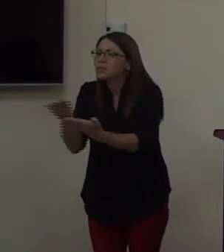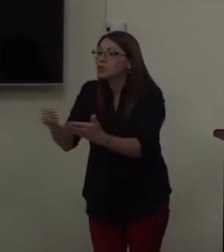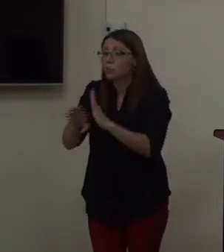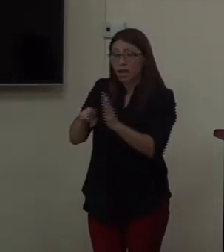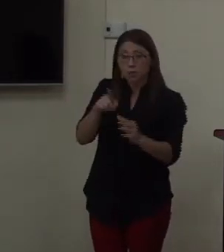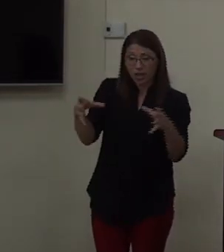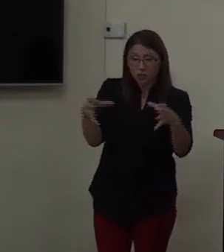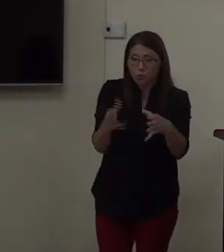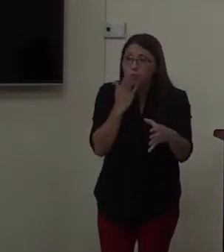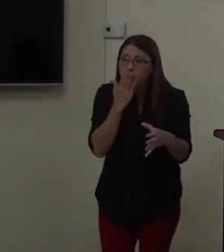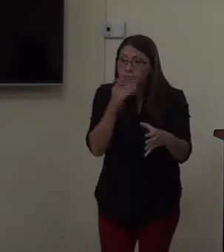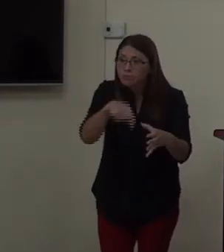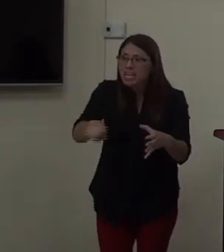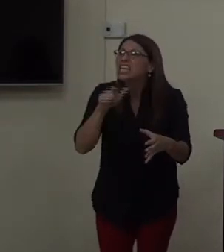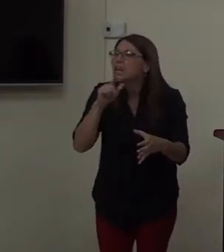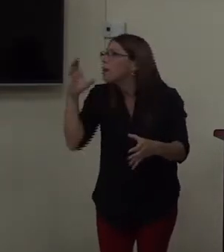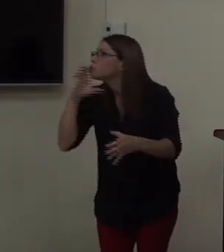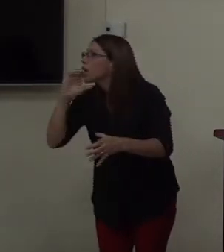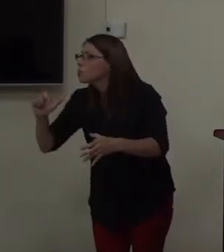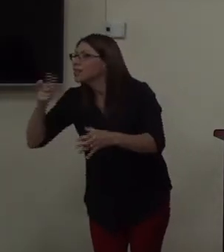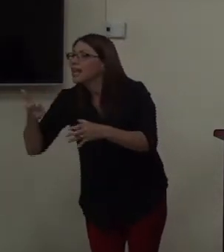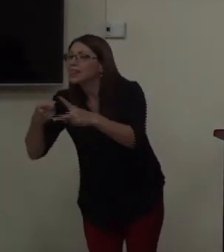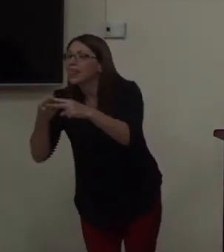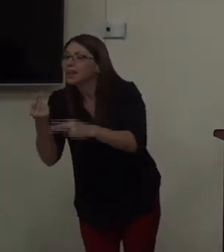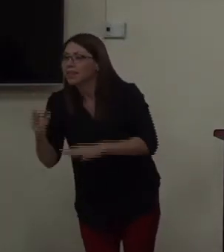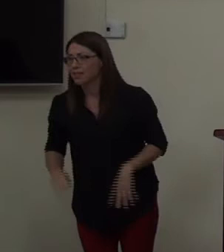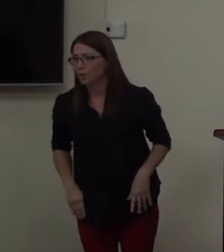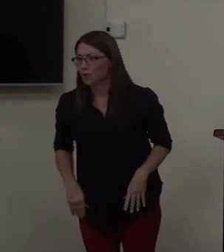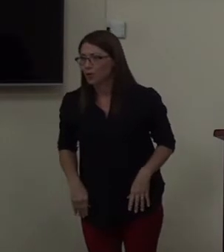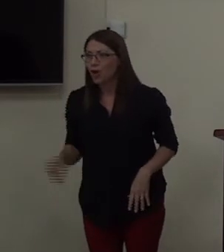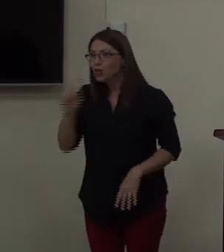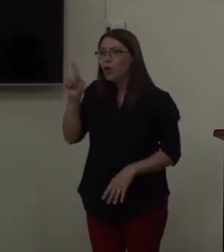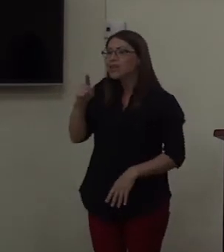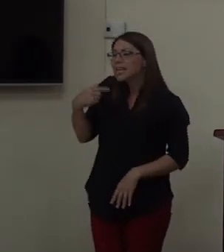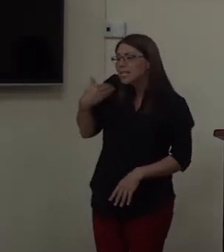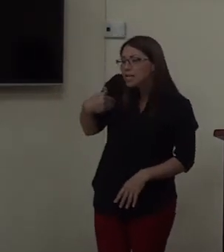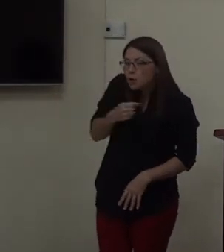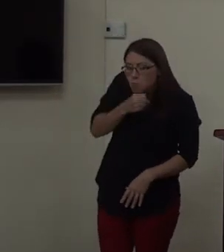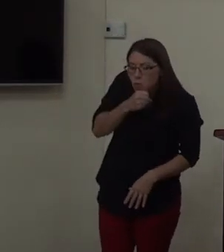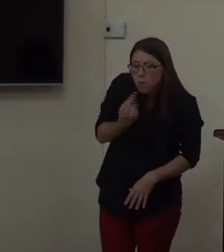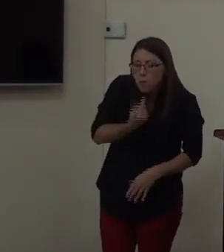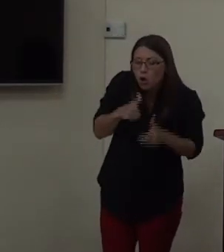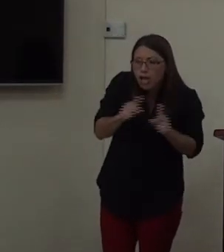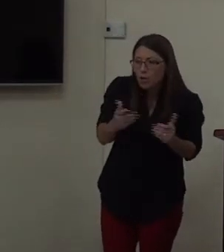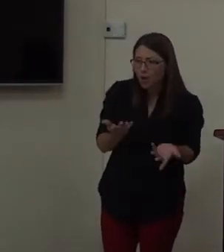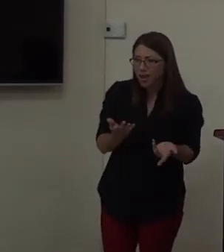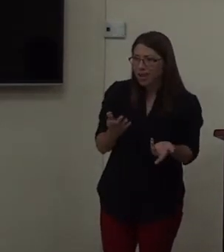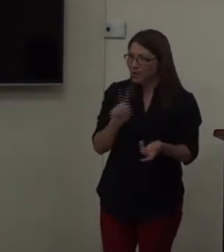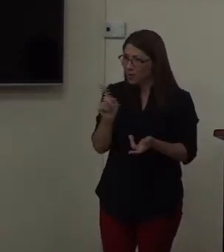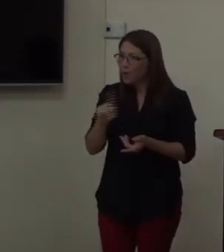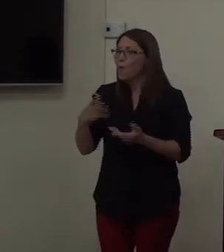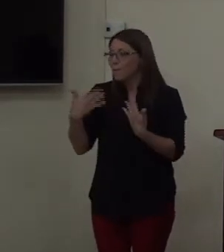una tarjeta de crédito? No va a ser el señor de 80 años monolingüe, normalmente, ¿verdad? Va a ser normalmente la población que ya es